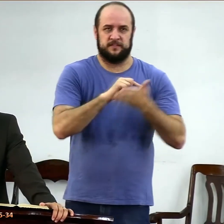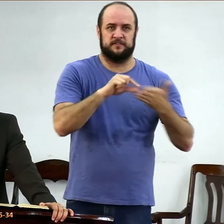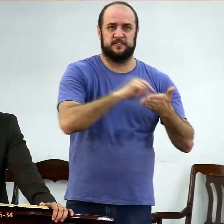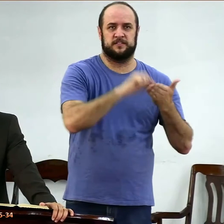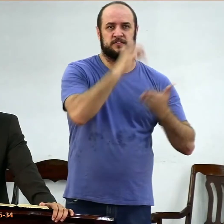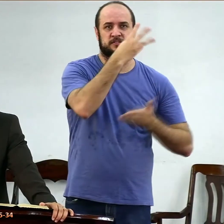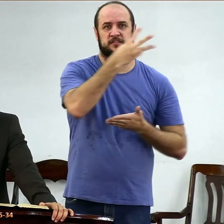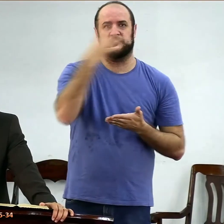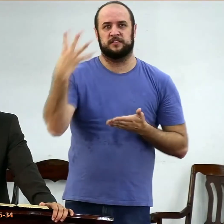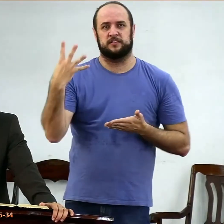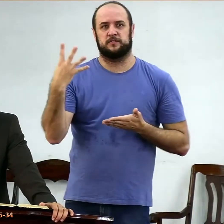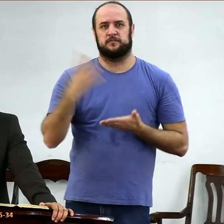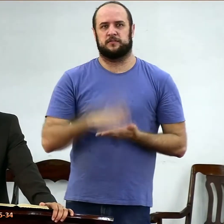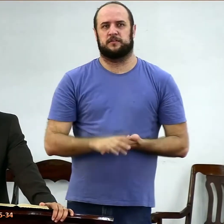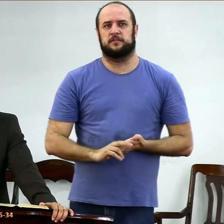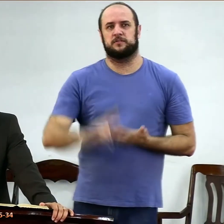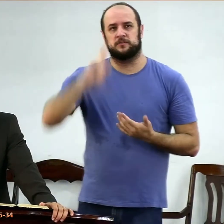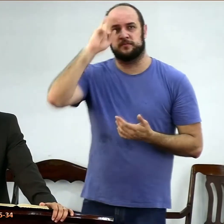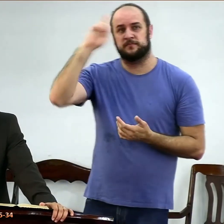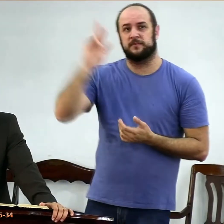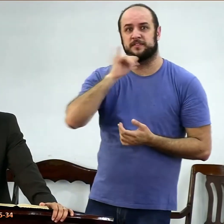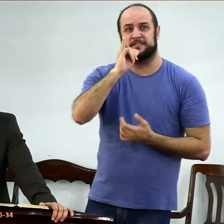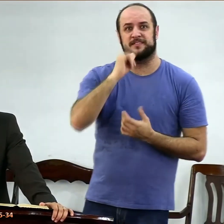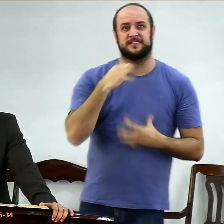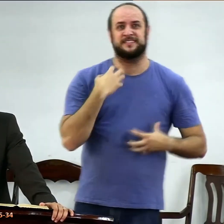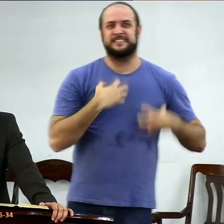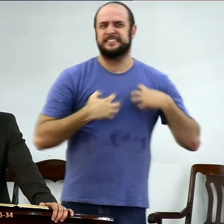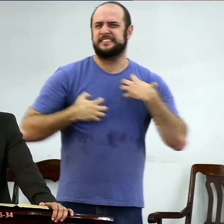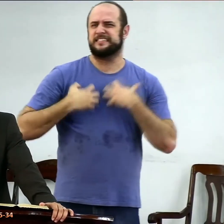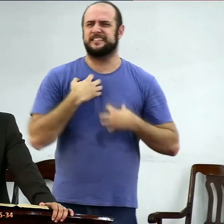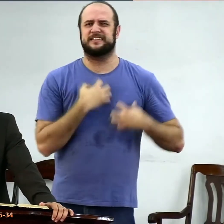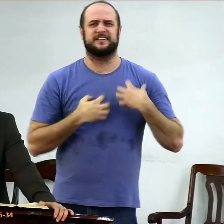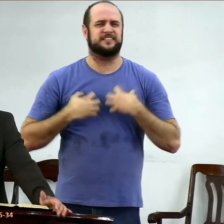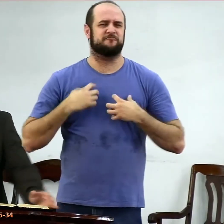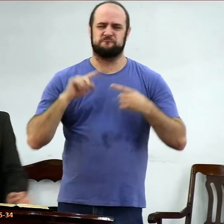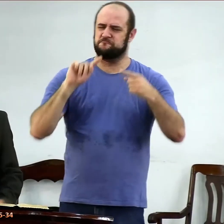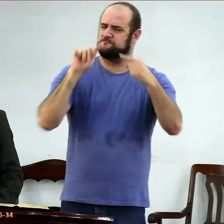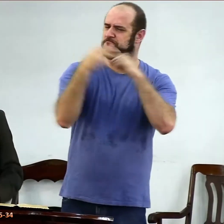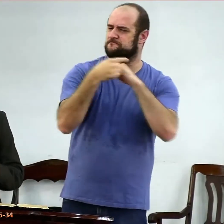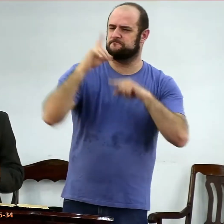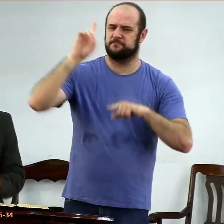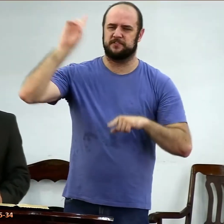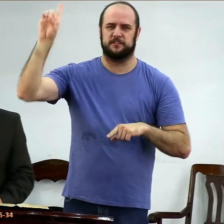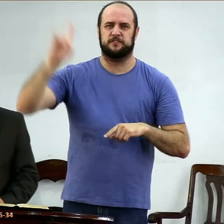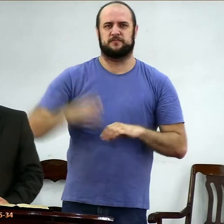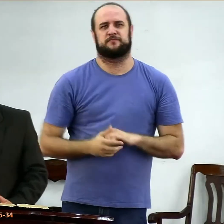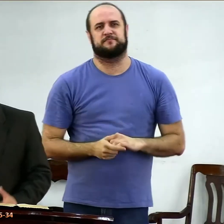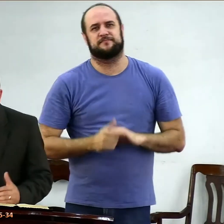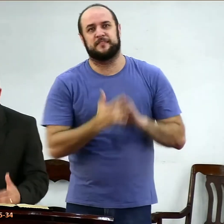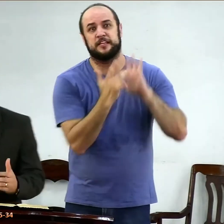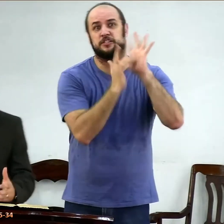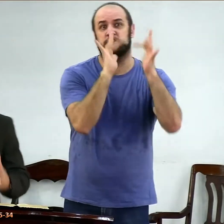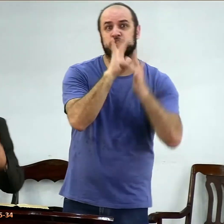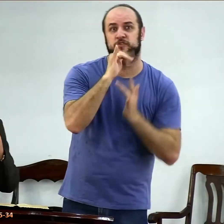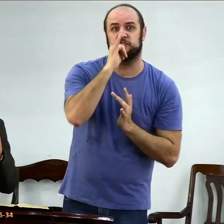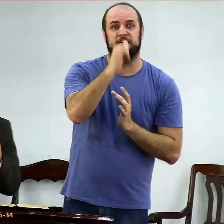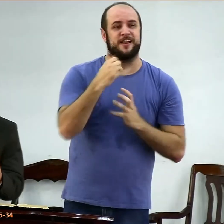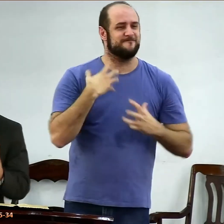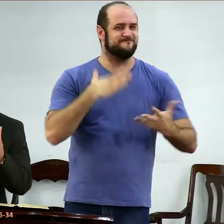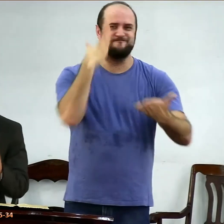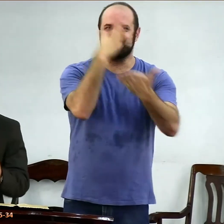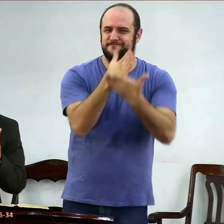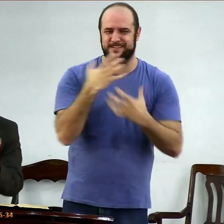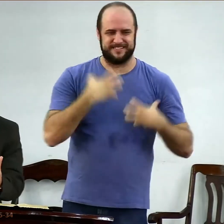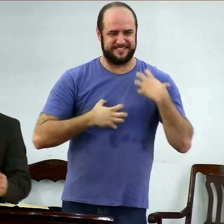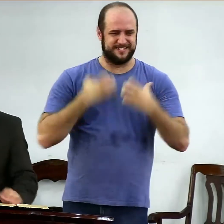continua a nos ensinar dizendo que a ansiedade não tem uma visão correta do futuro. Jesus está dizendo: não fique